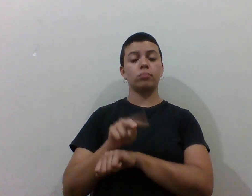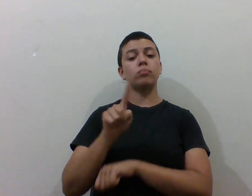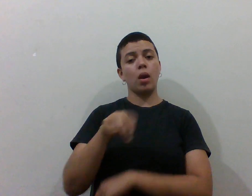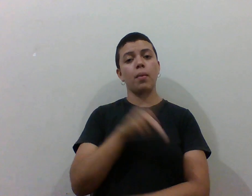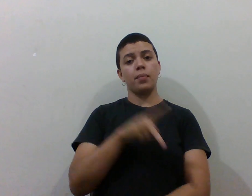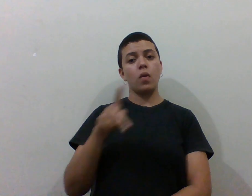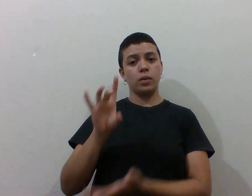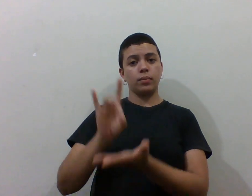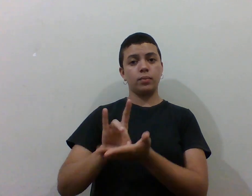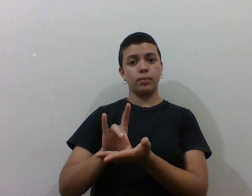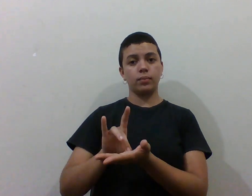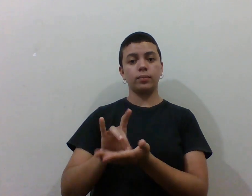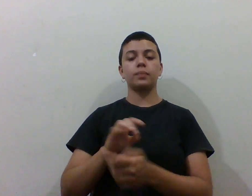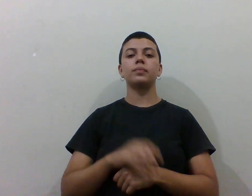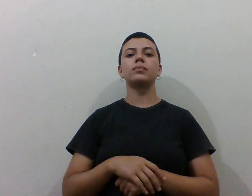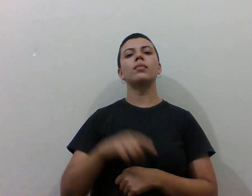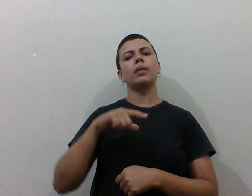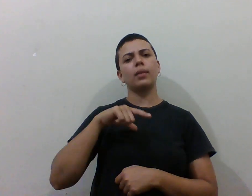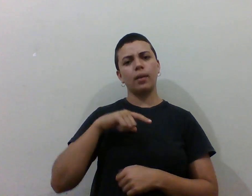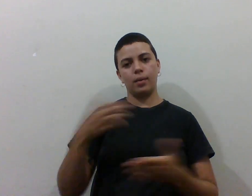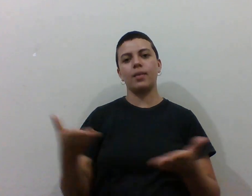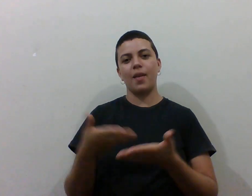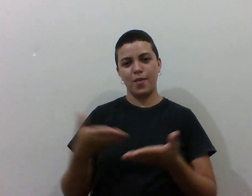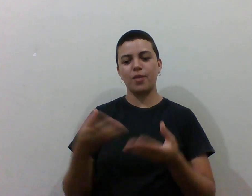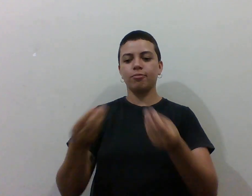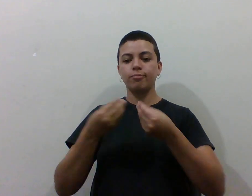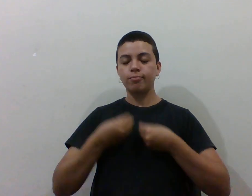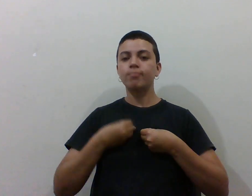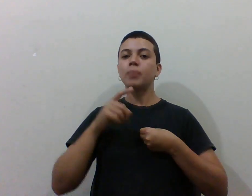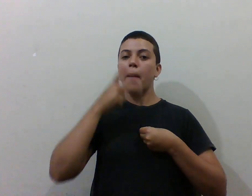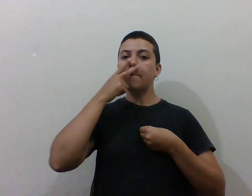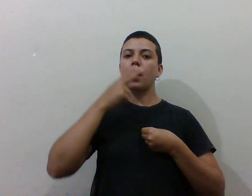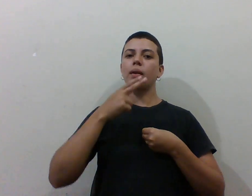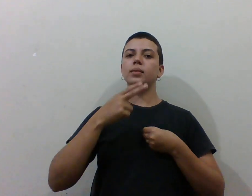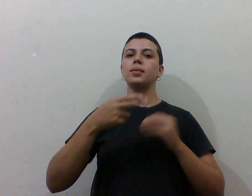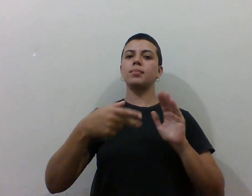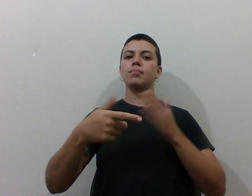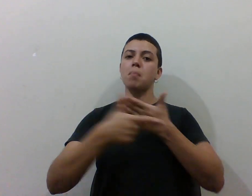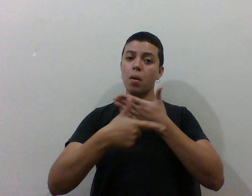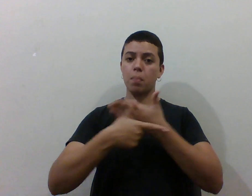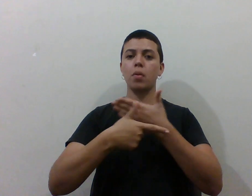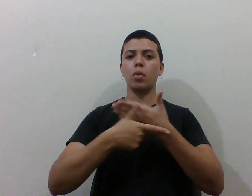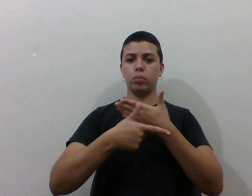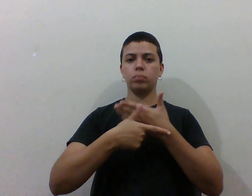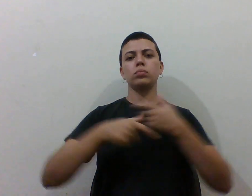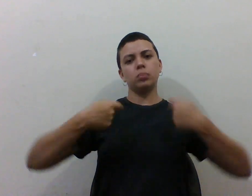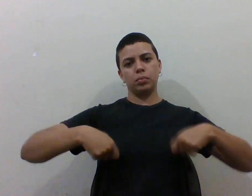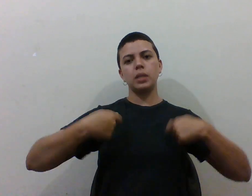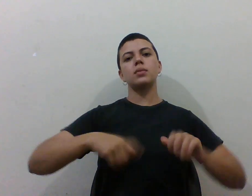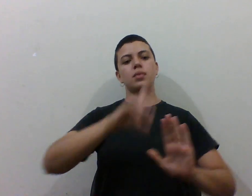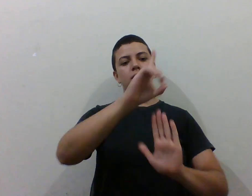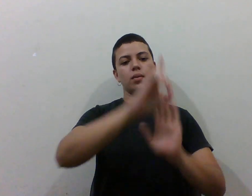que recebe essa diretriz curricular de dever de lecionar direitos humanos com uma perspectiva